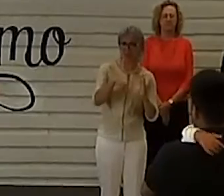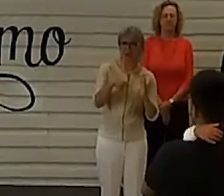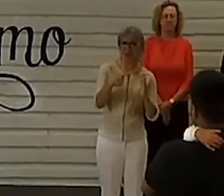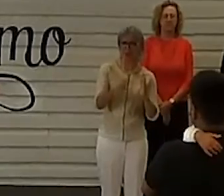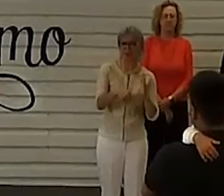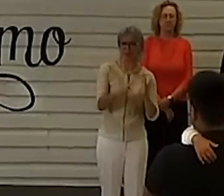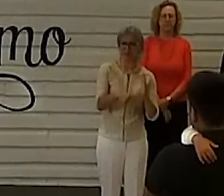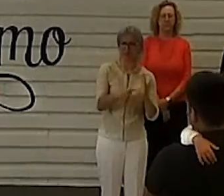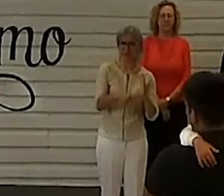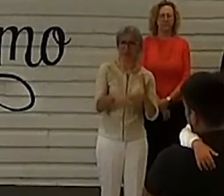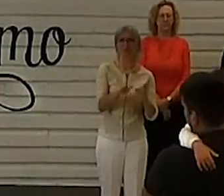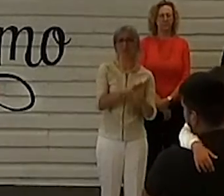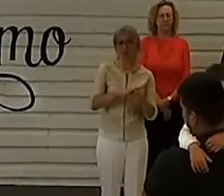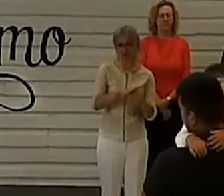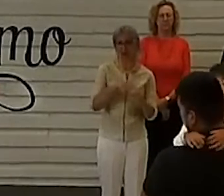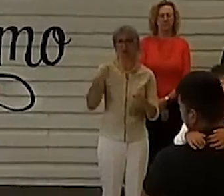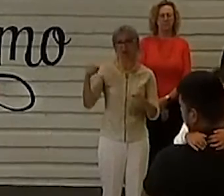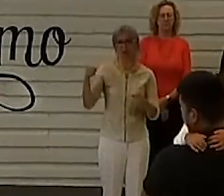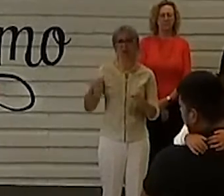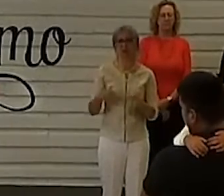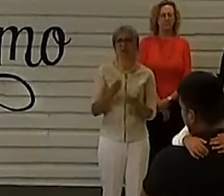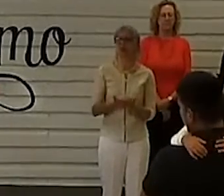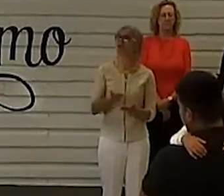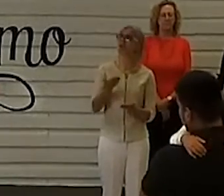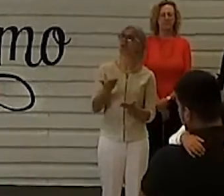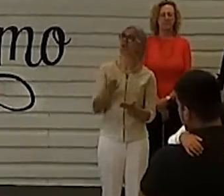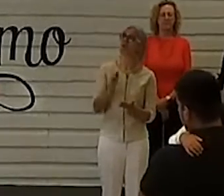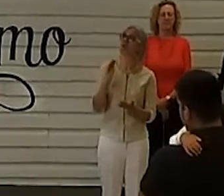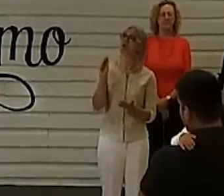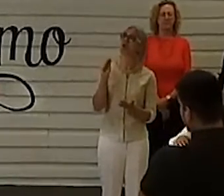Signore, io ti chiedo